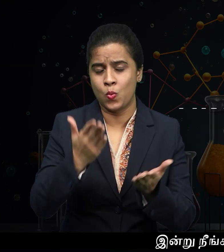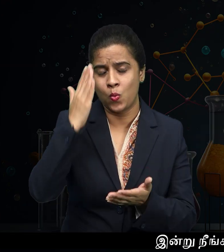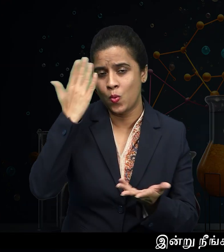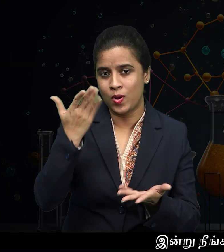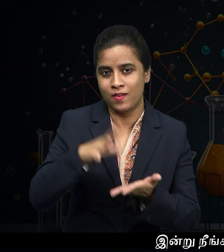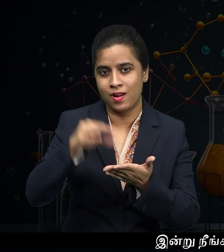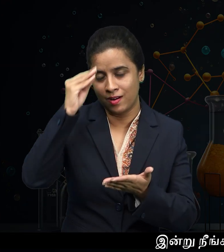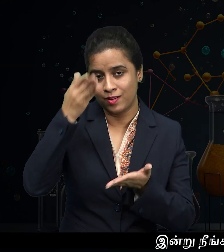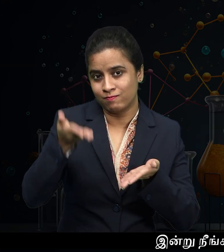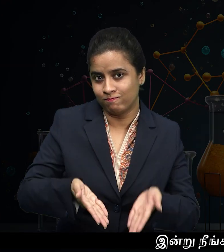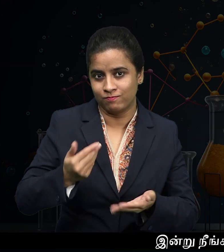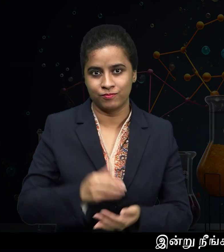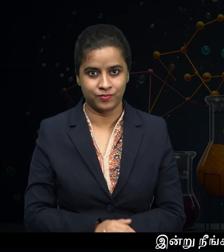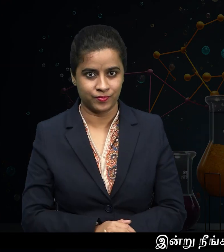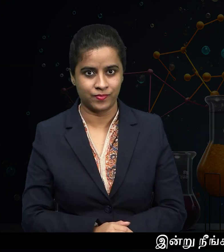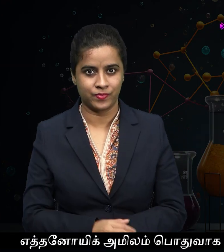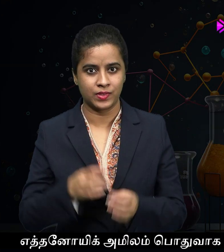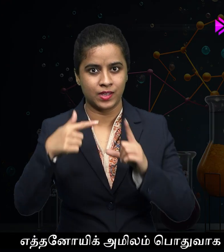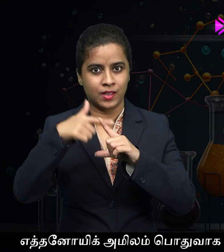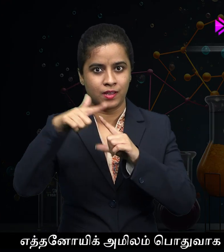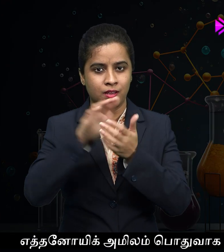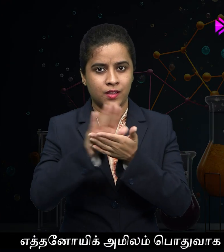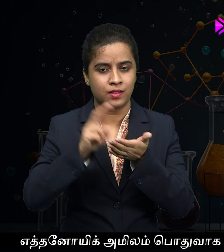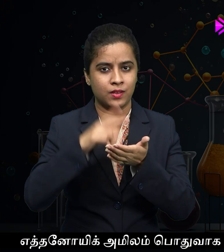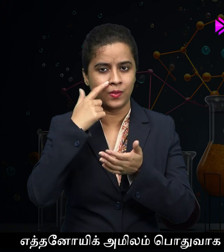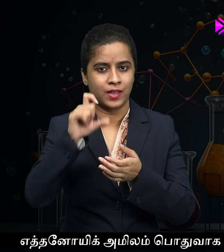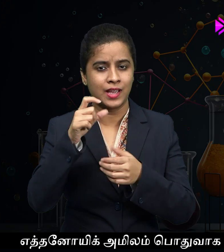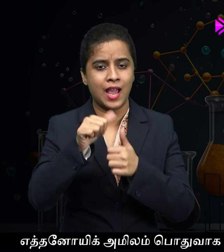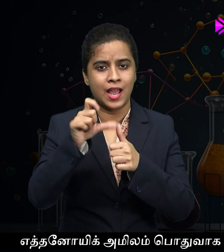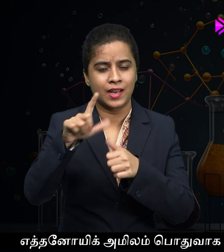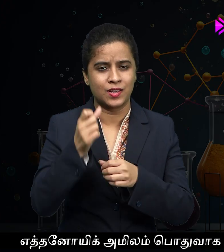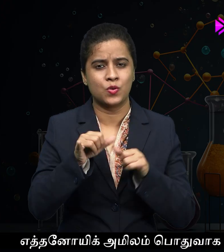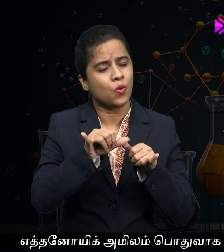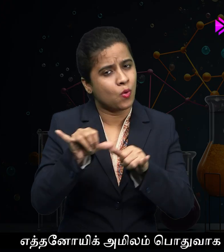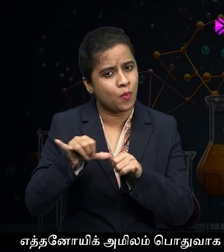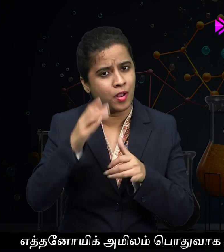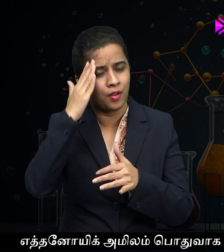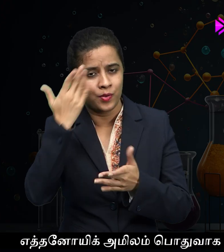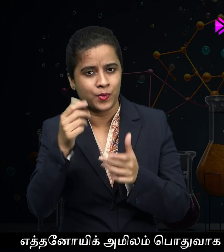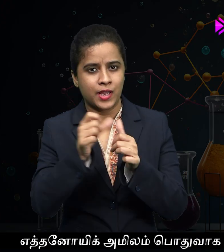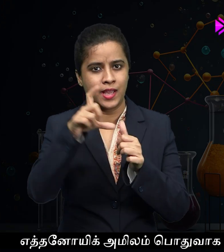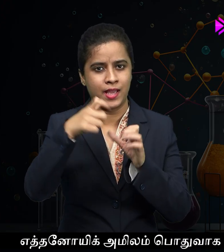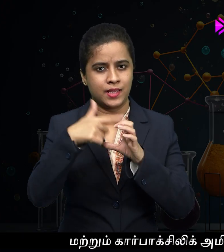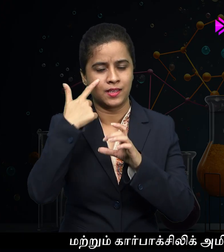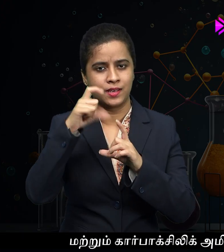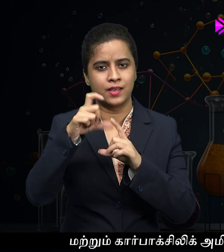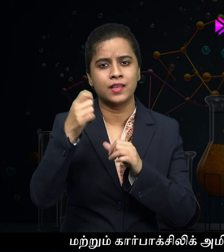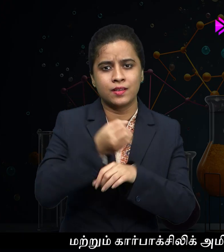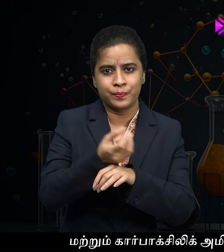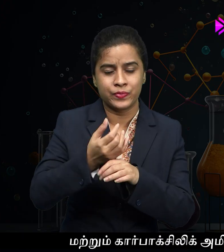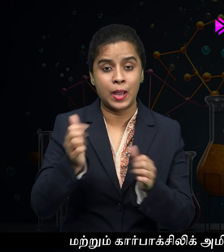இன்று நீங்கள் கற்றுக்கொண்டது: எத்தனாயிக் அமிலம் பொதுவாக அசிட்டிக் அமிலம் என்று அழைக்கப்படுகிறது